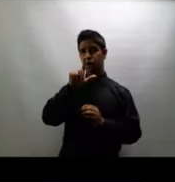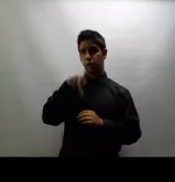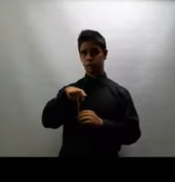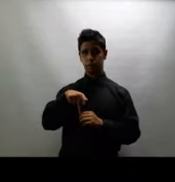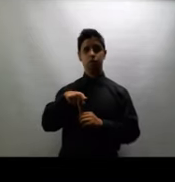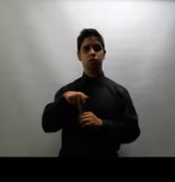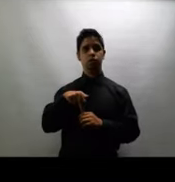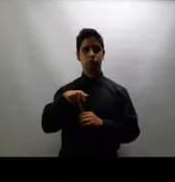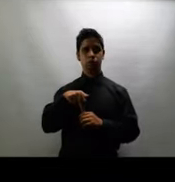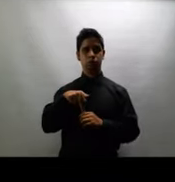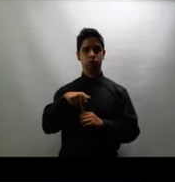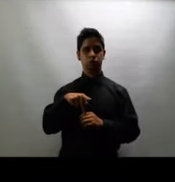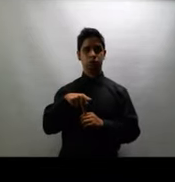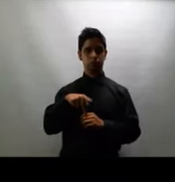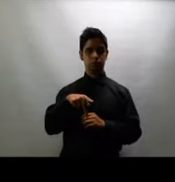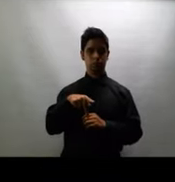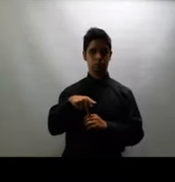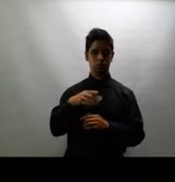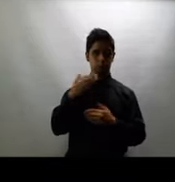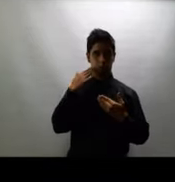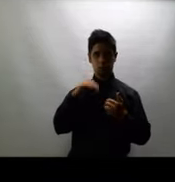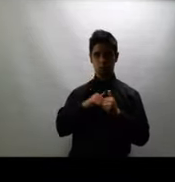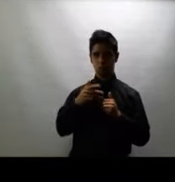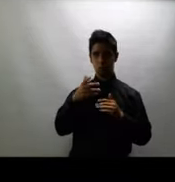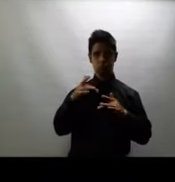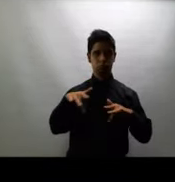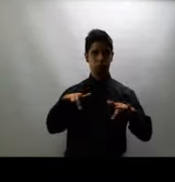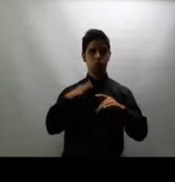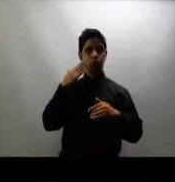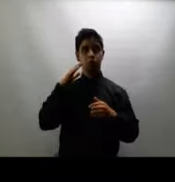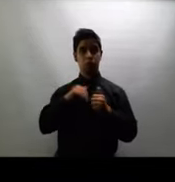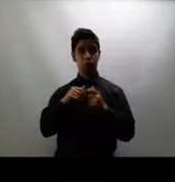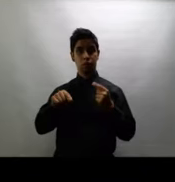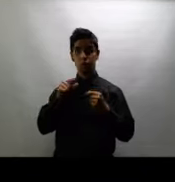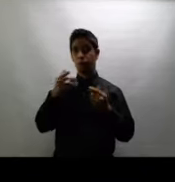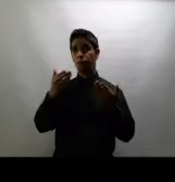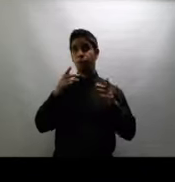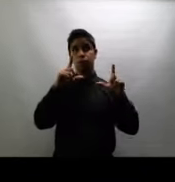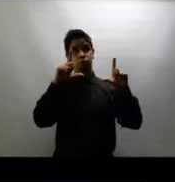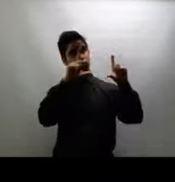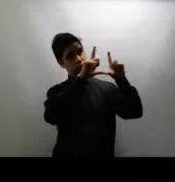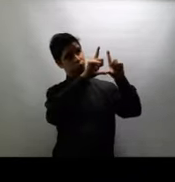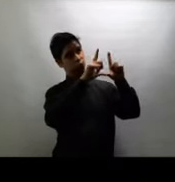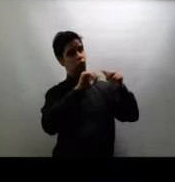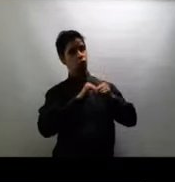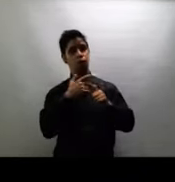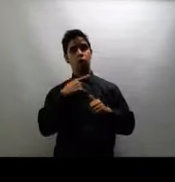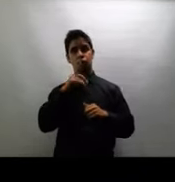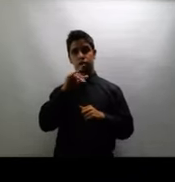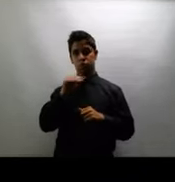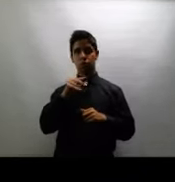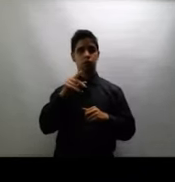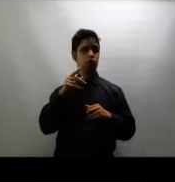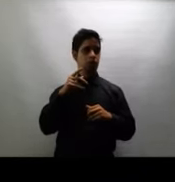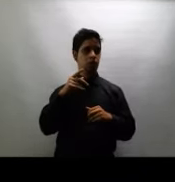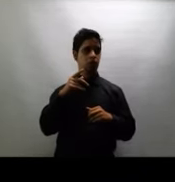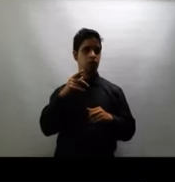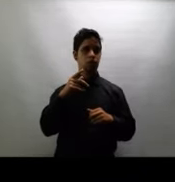sonarlo. Porque no, a menos que lo vayan a guindar como los discos de oro. ¿Entiendes? Créeme que a veces